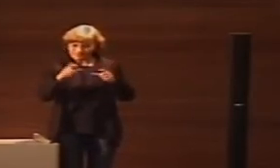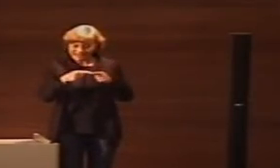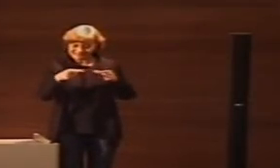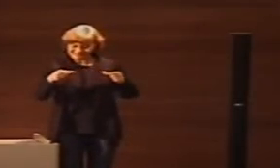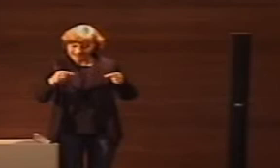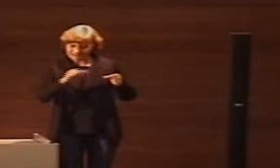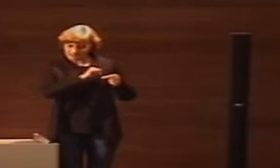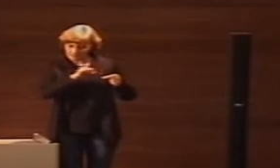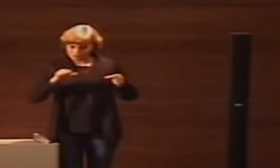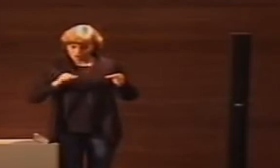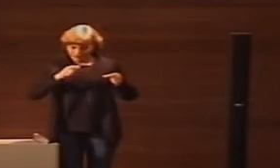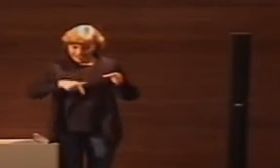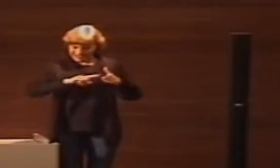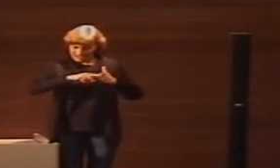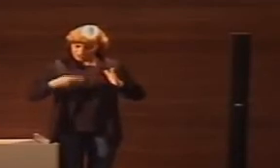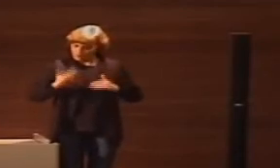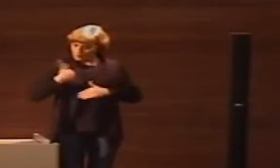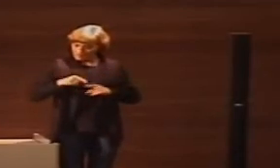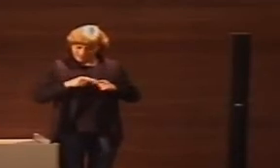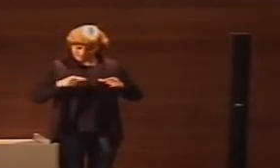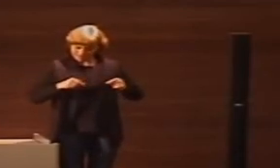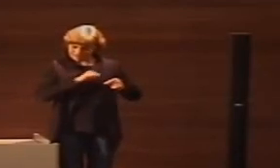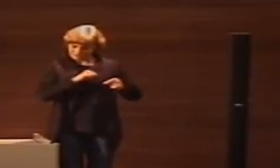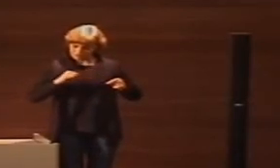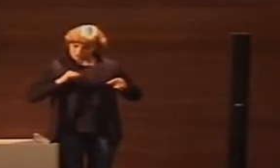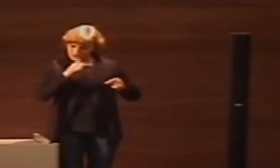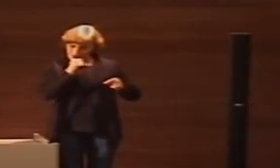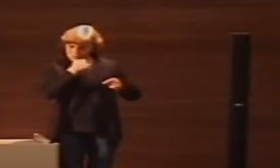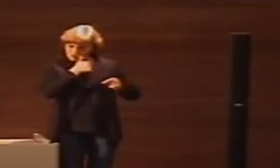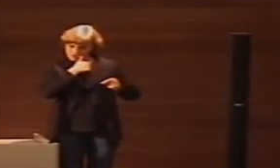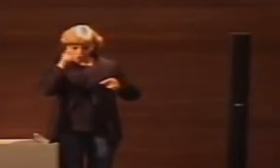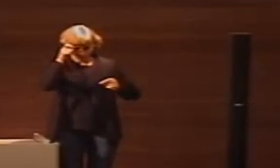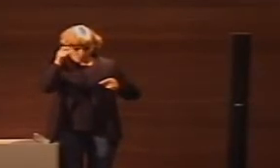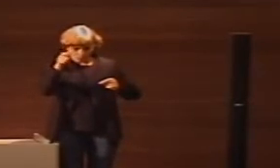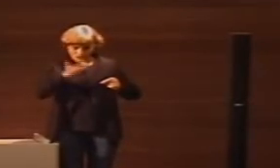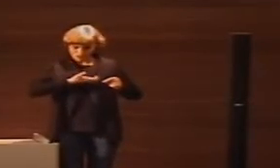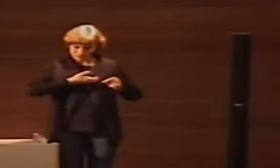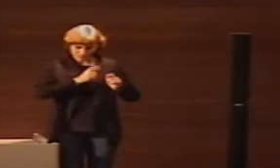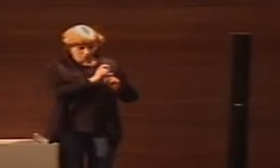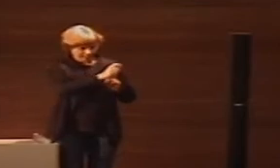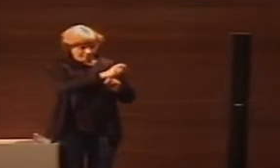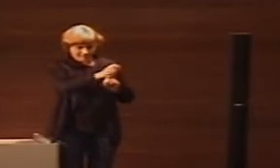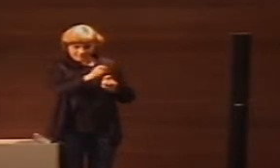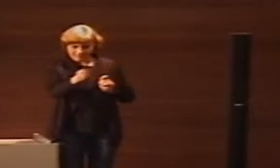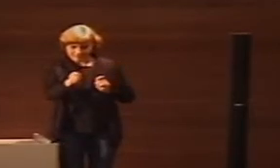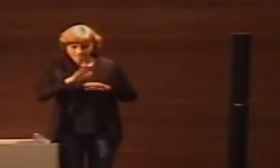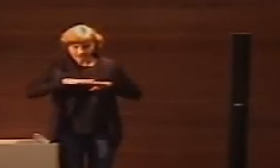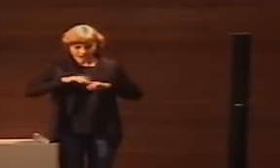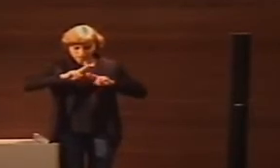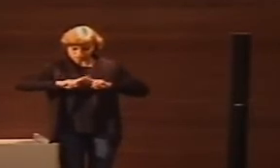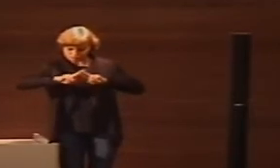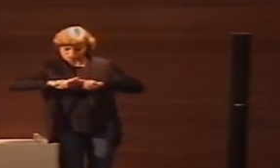que ver cómo van funcionando y qué resultados arrojan. Hay oportunidades de optimización de los sistemas